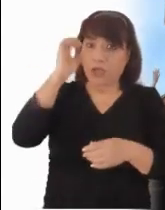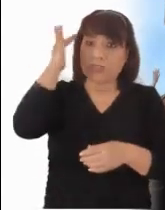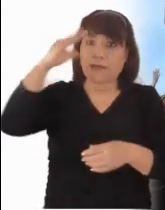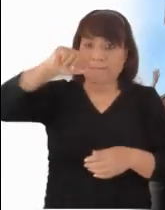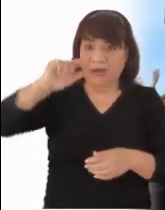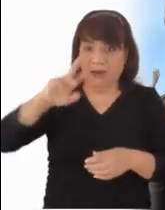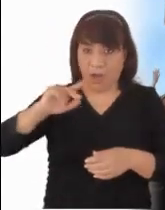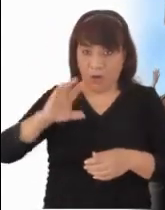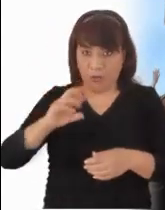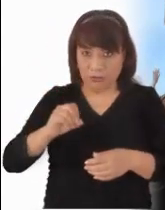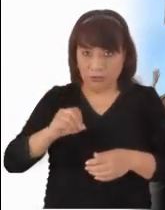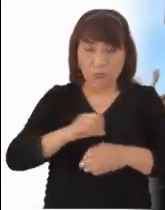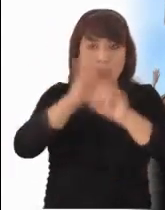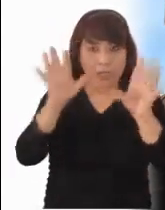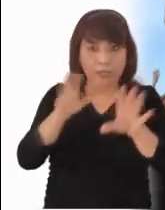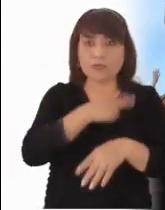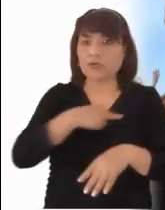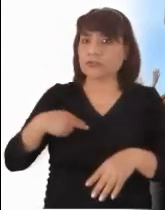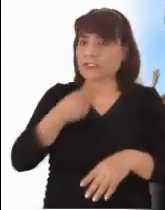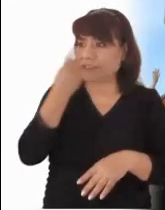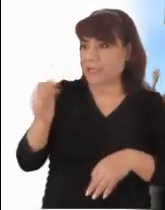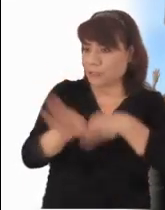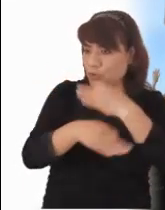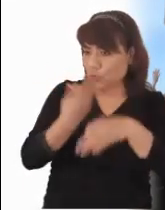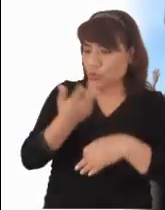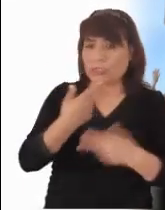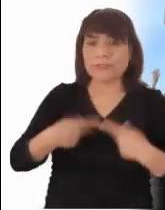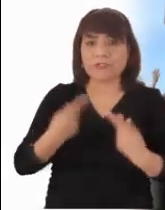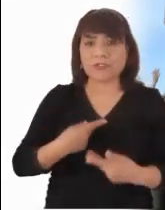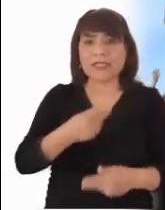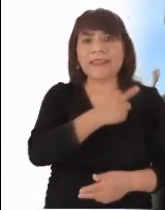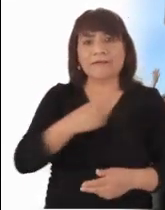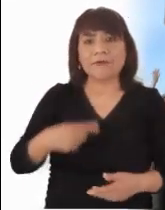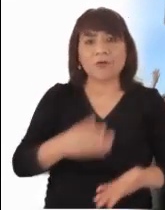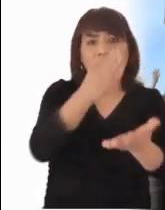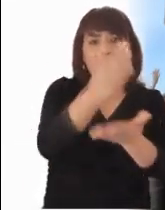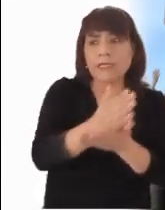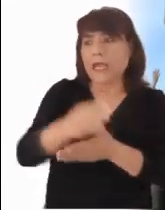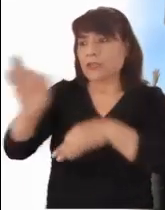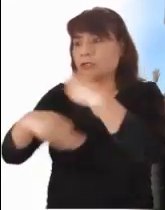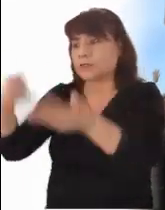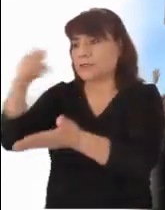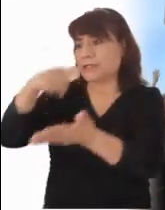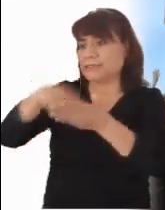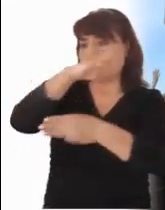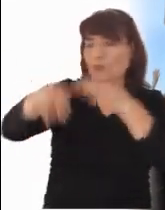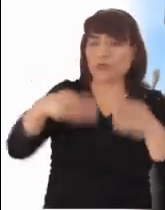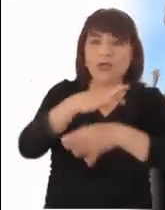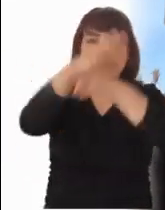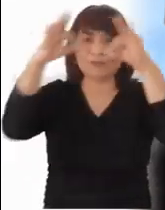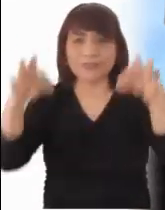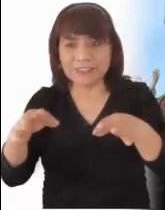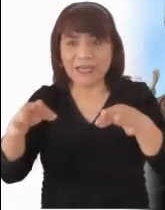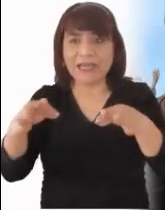clara. Vayan por todo el mundo y prediquen el Evangelio a toda criatura. Es